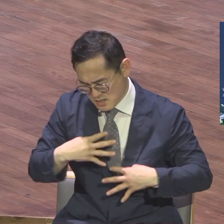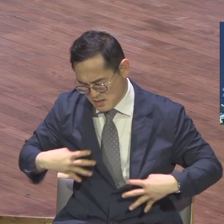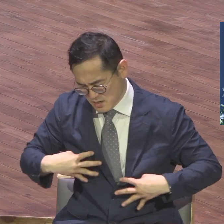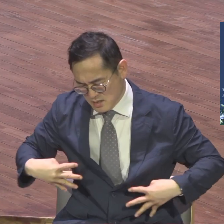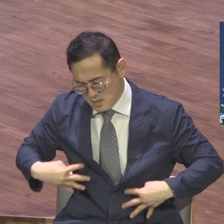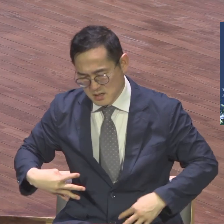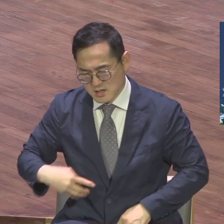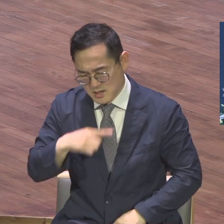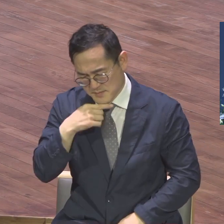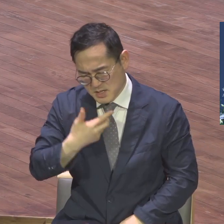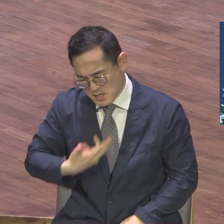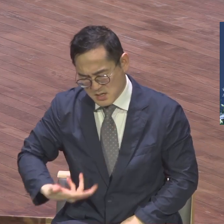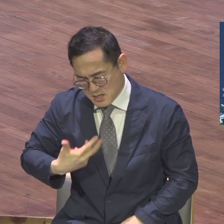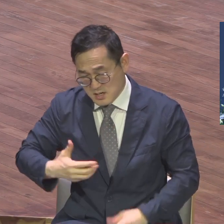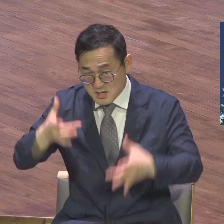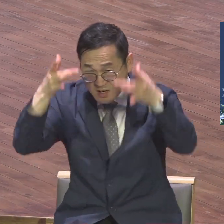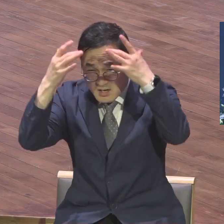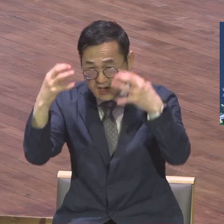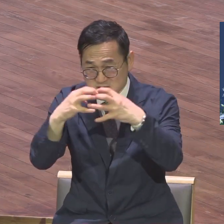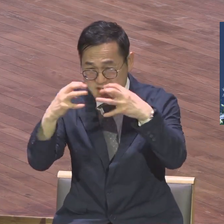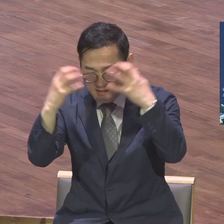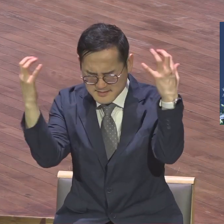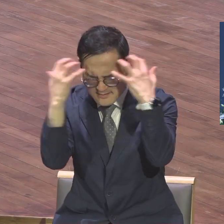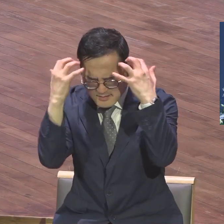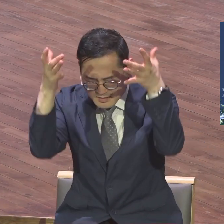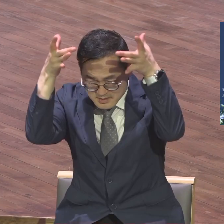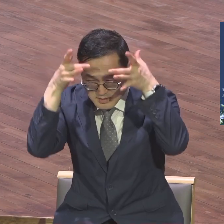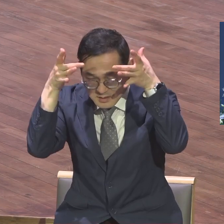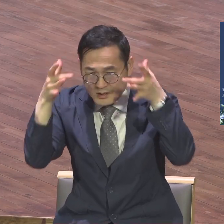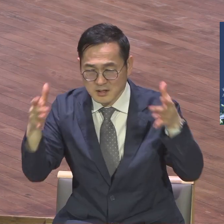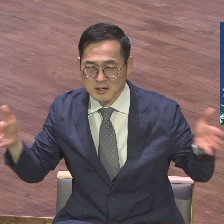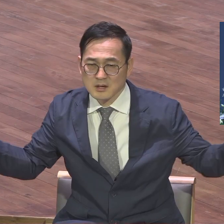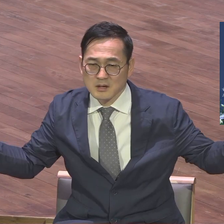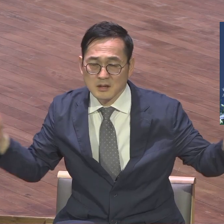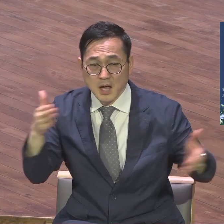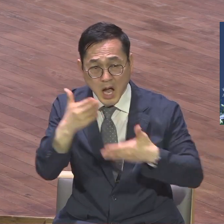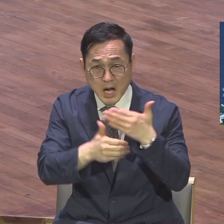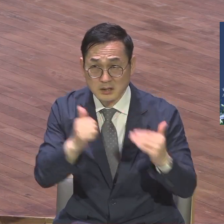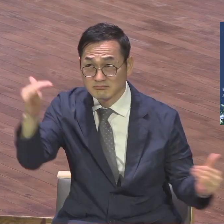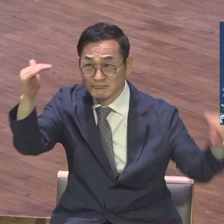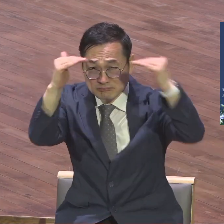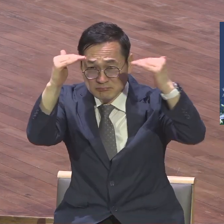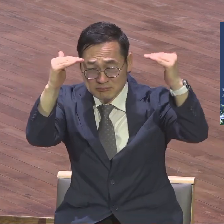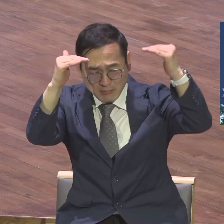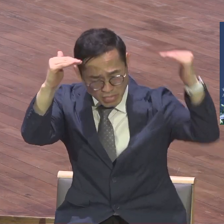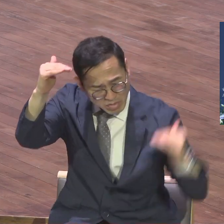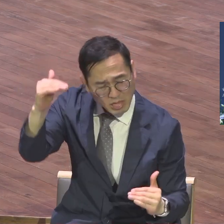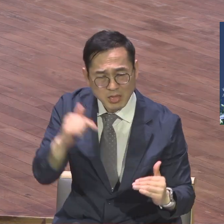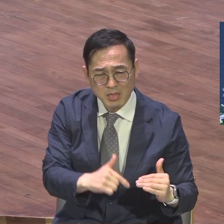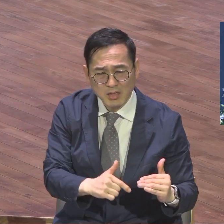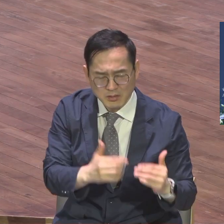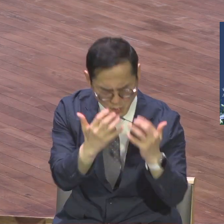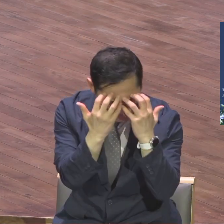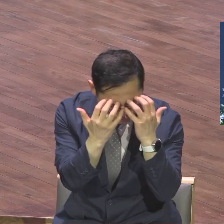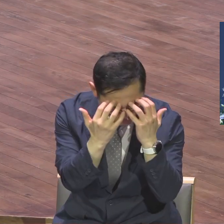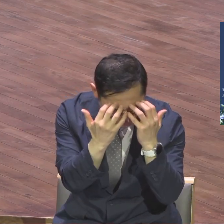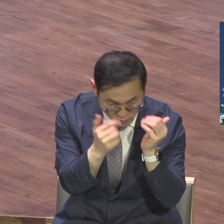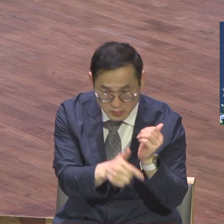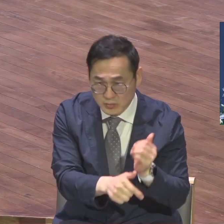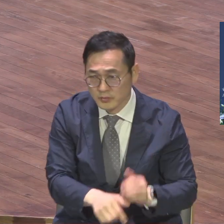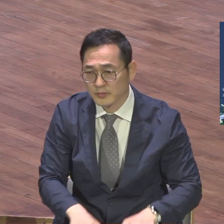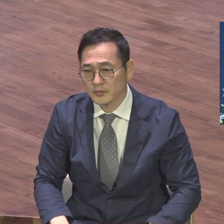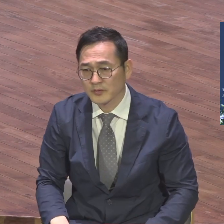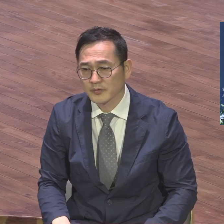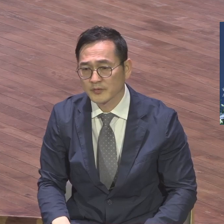하나님이신데 그렇게 낮추신 분이 예수님이십니다. 이런 예수 그리스도의 뒤를 따라서 우리가 생명